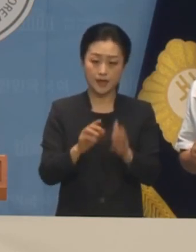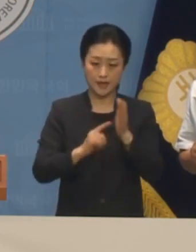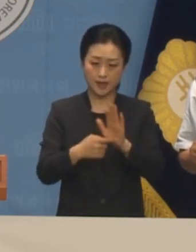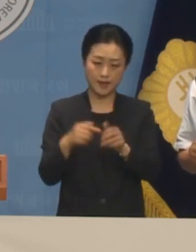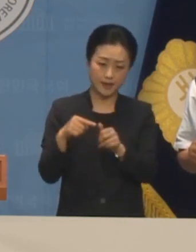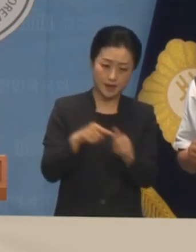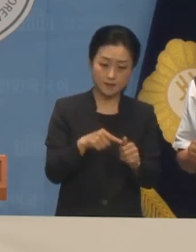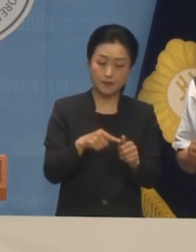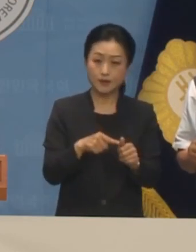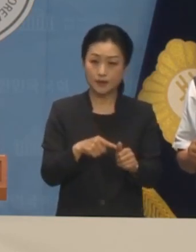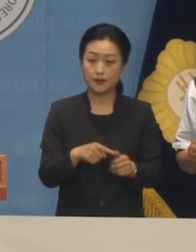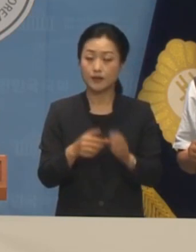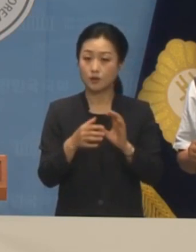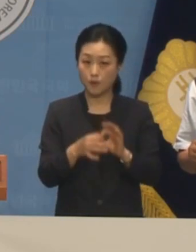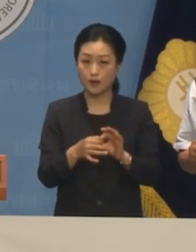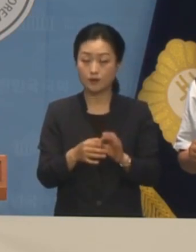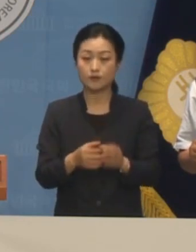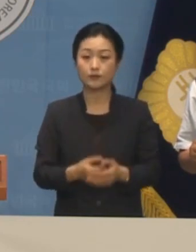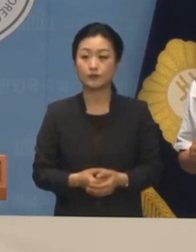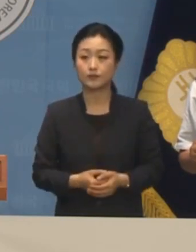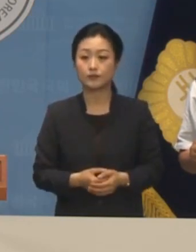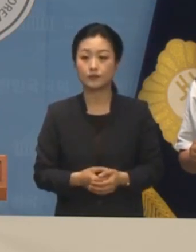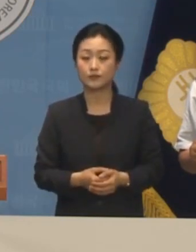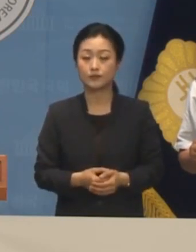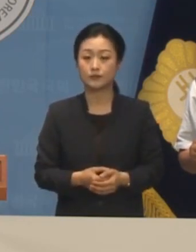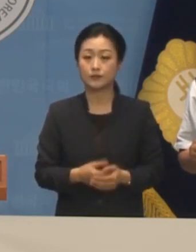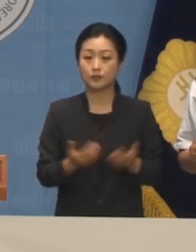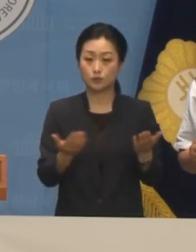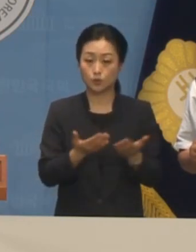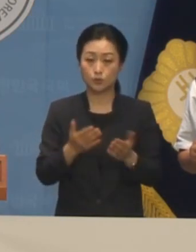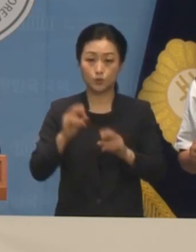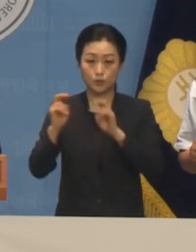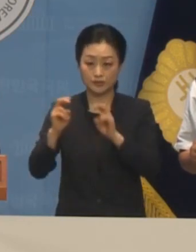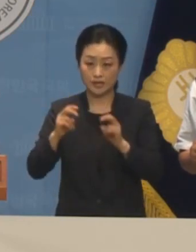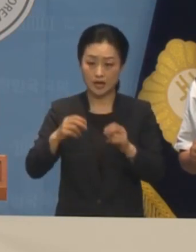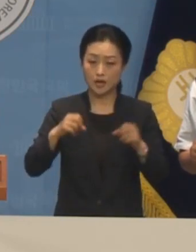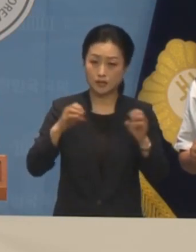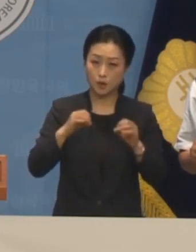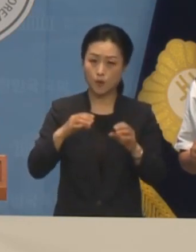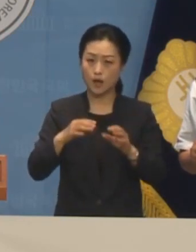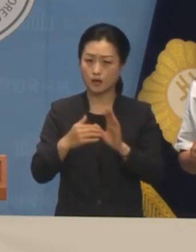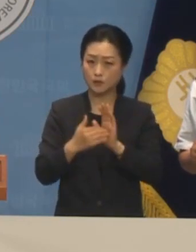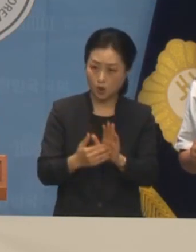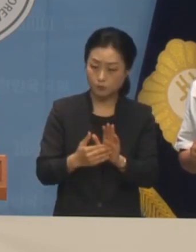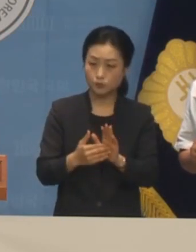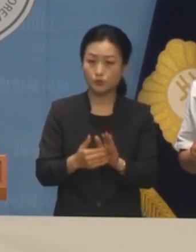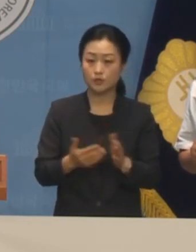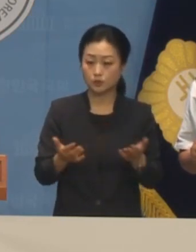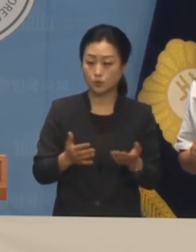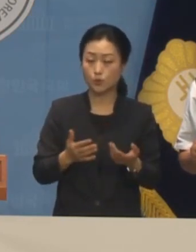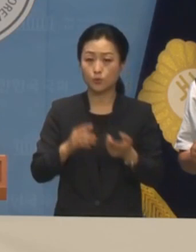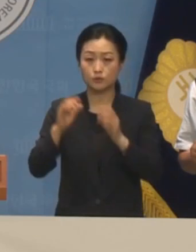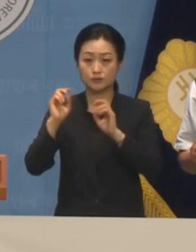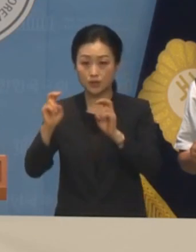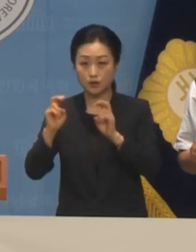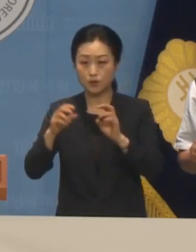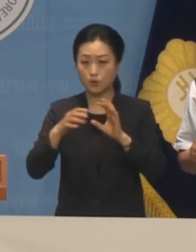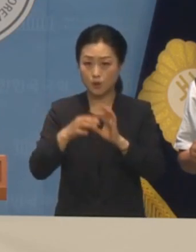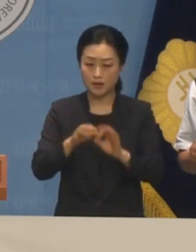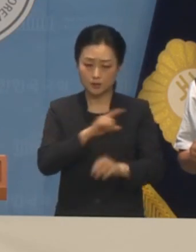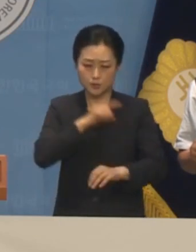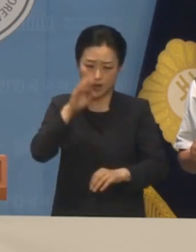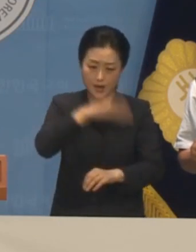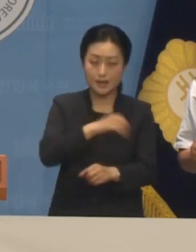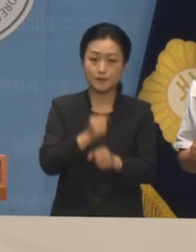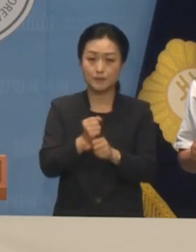불법화 와 탄압 노정 대화 거부 기업 편향적 노동정책으로 노정 관계를 역대 최악으로